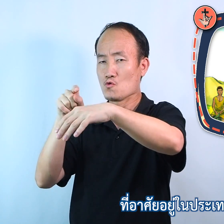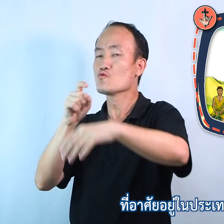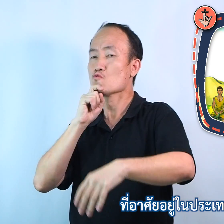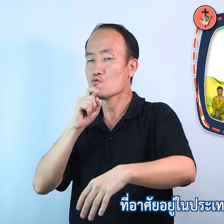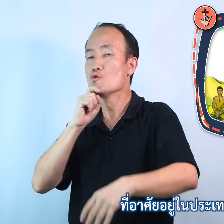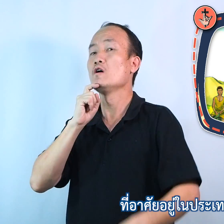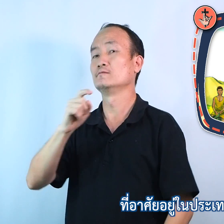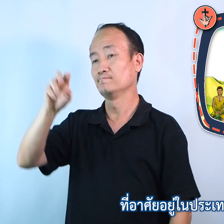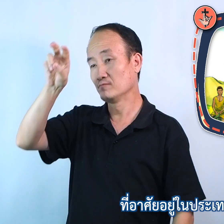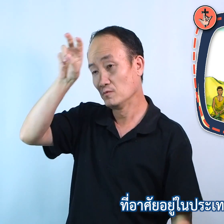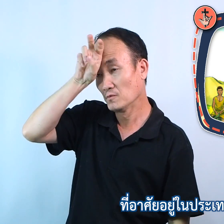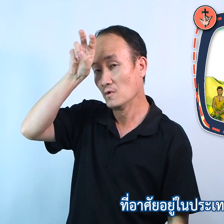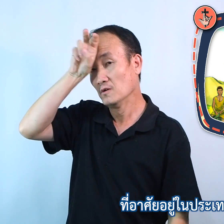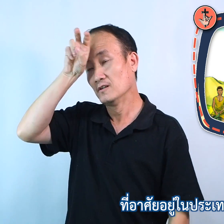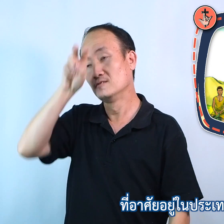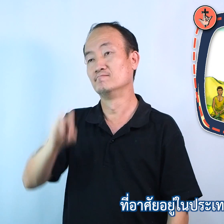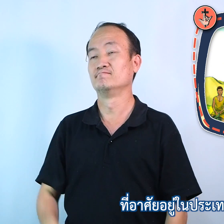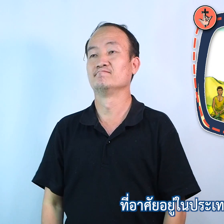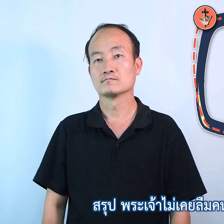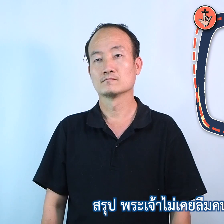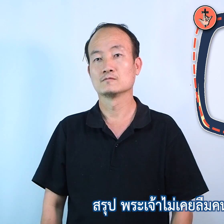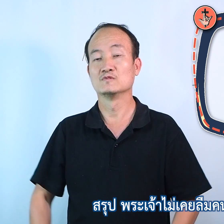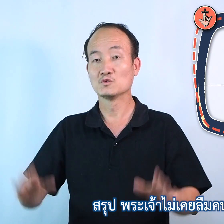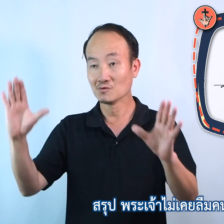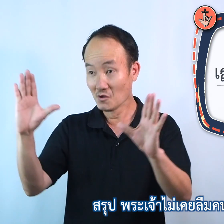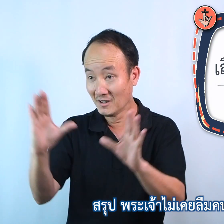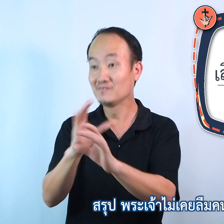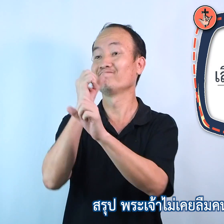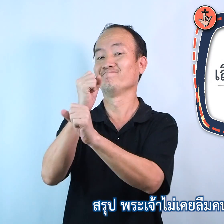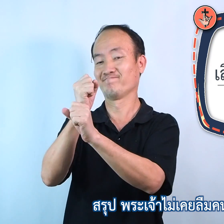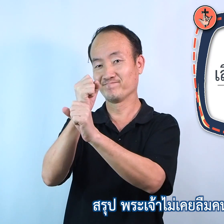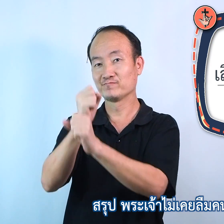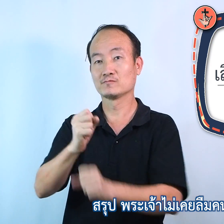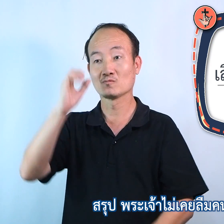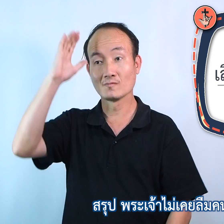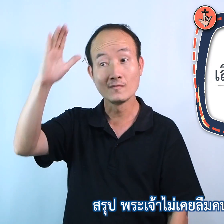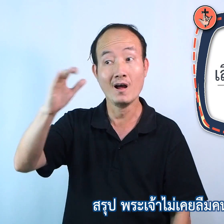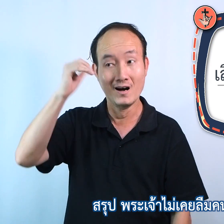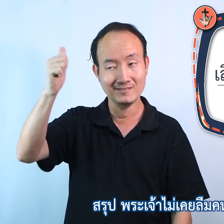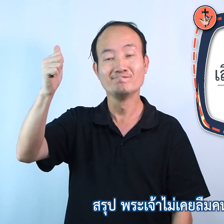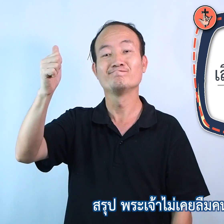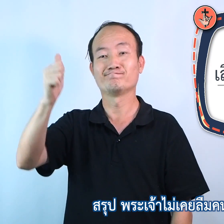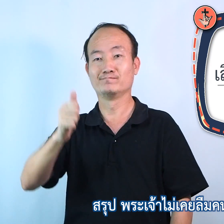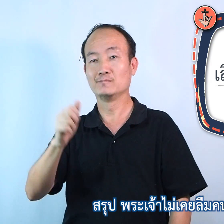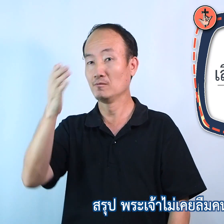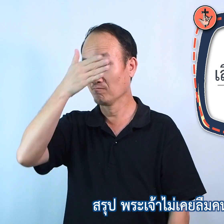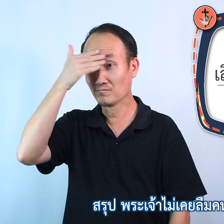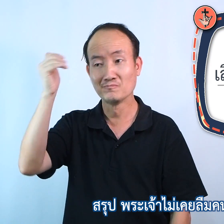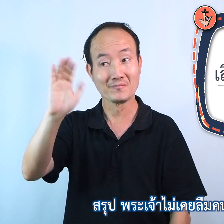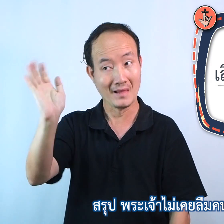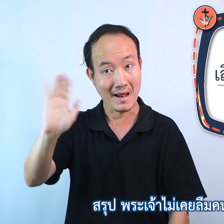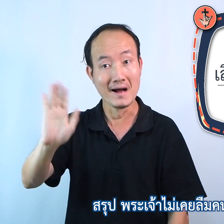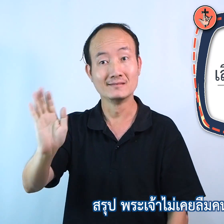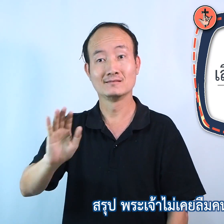อียิปต์สรุปพระเจ้าไม่เคยลืมคนของพระเจ้